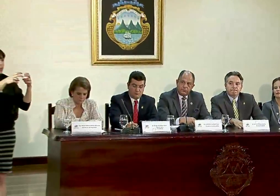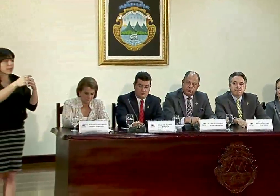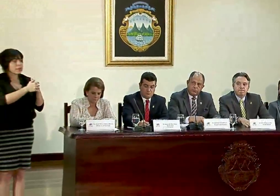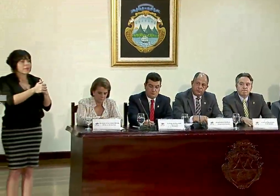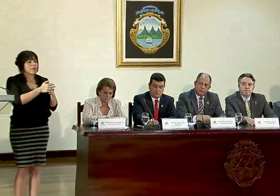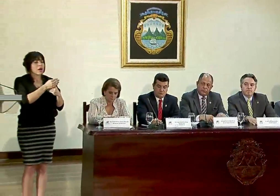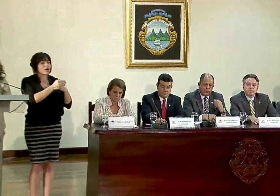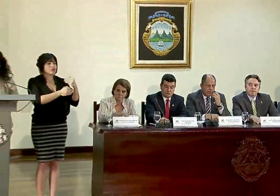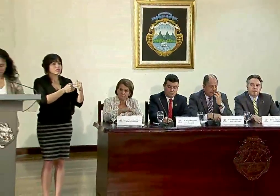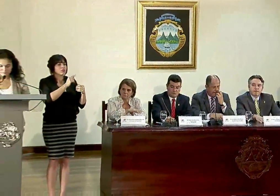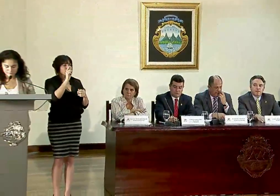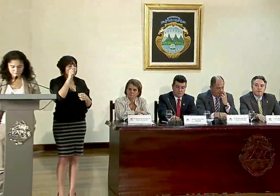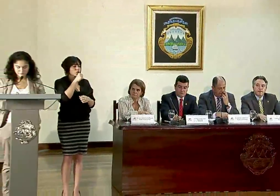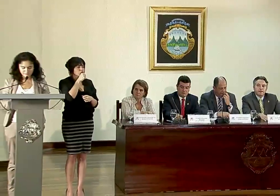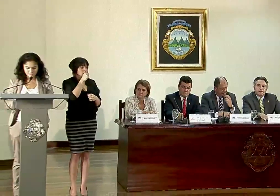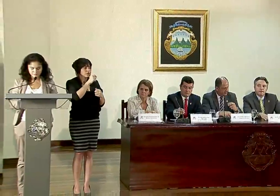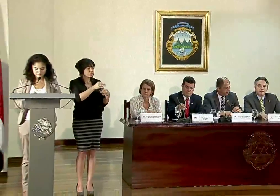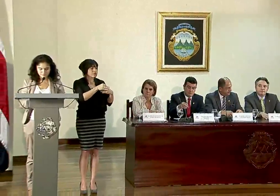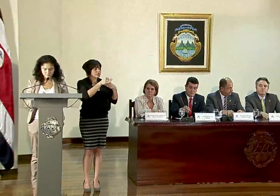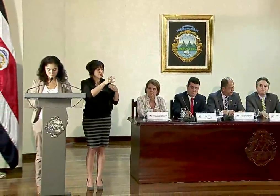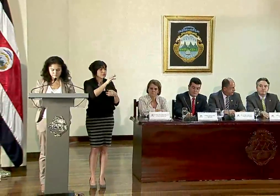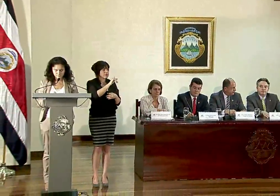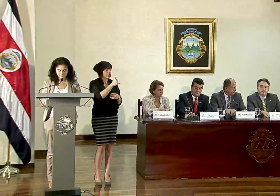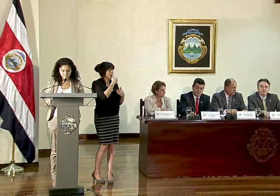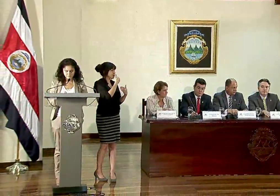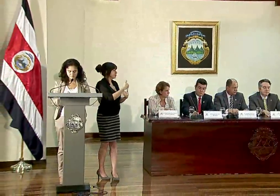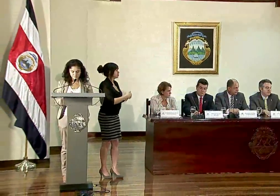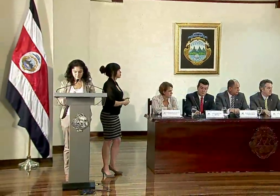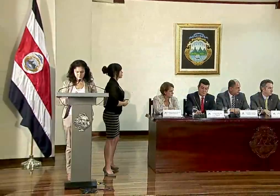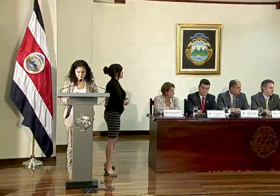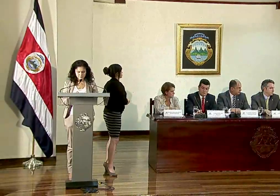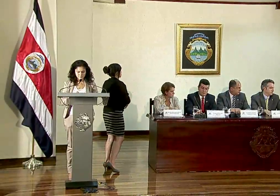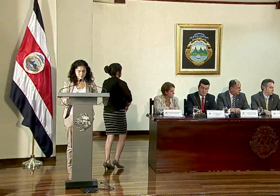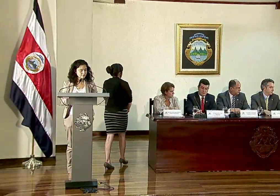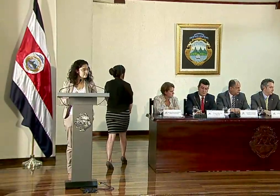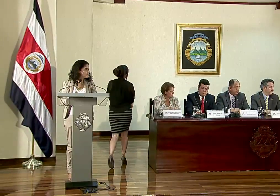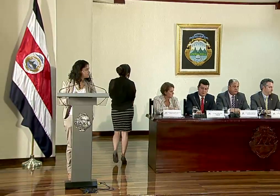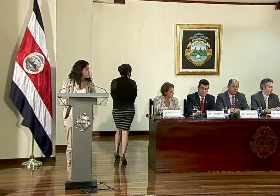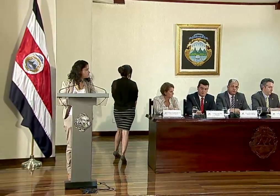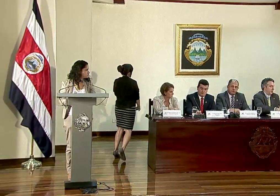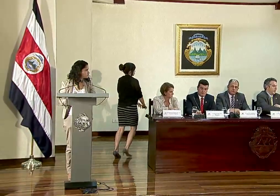los conciertos que estaban programados para junio del FIA. Gracias.